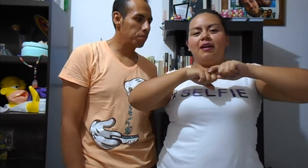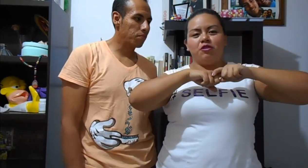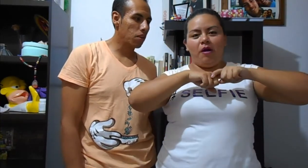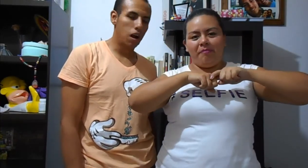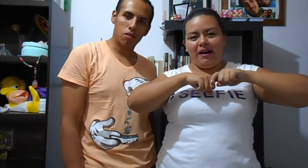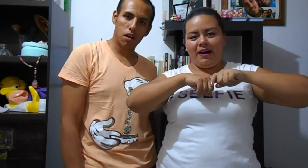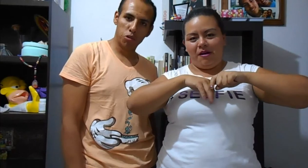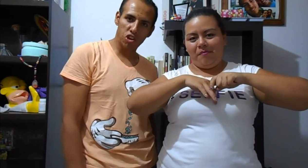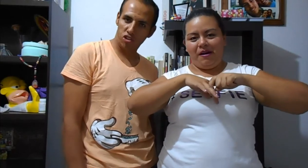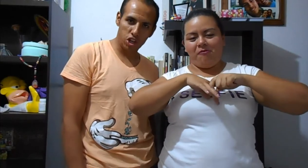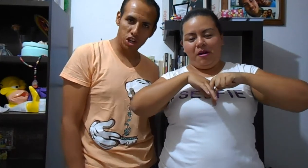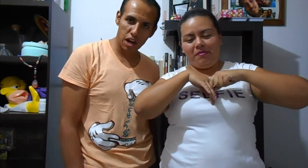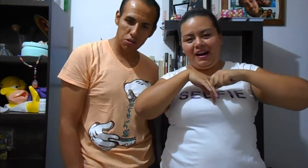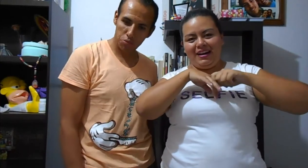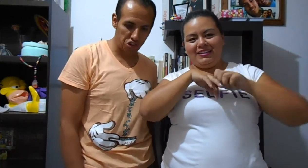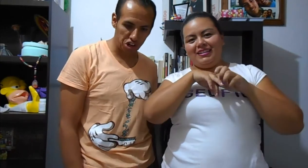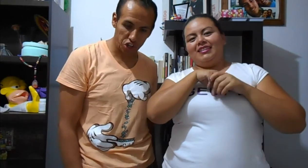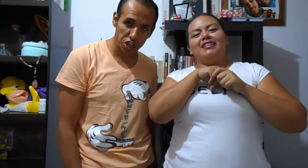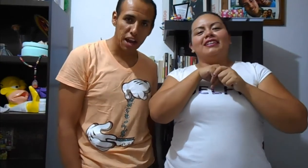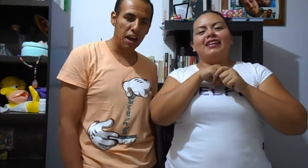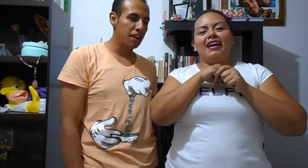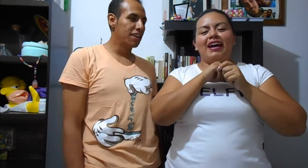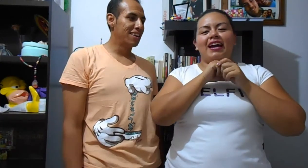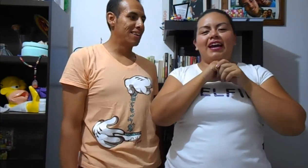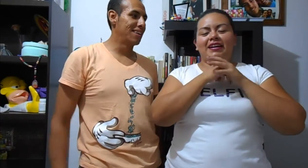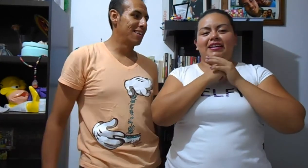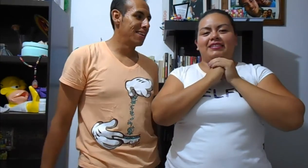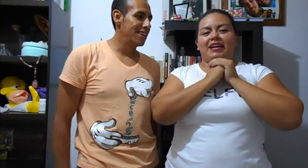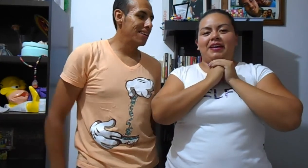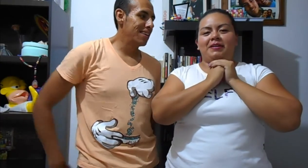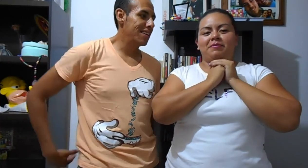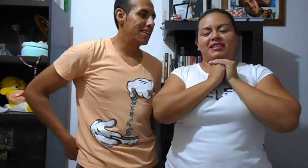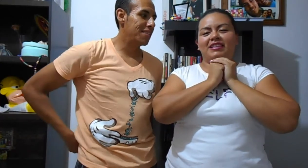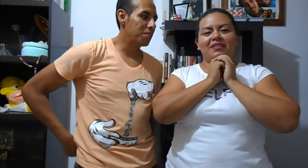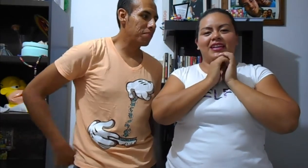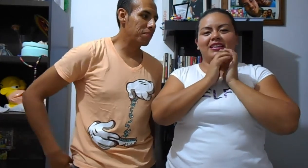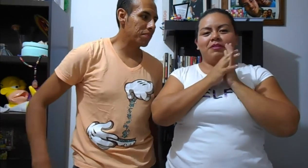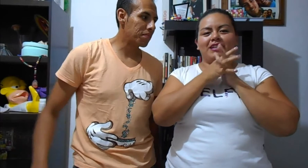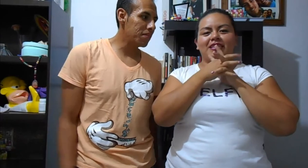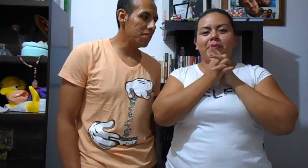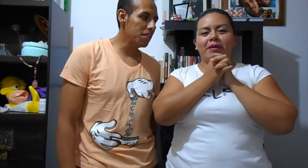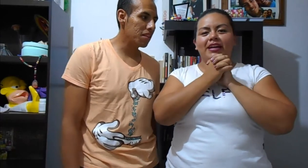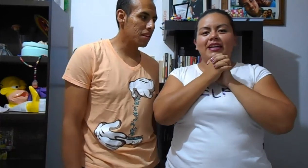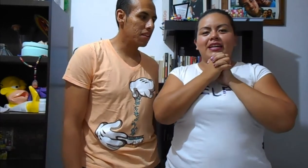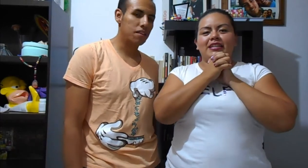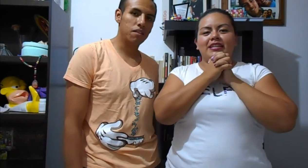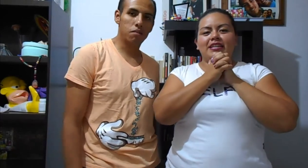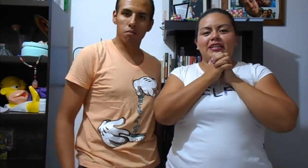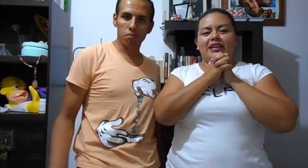muy guapa, guapa, Una guapa, muchachilla. que pues ya saben que anda por aquí siempre. Y que